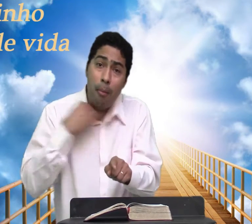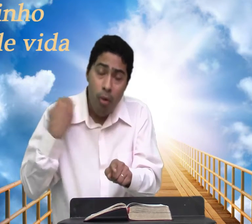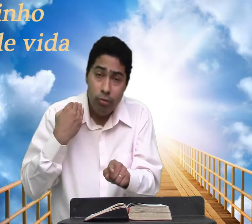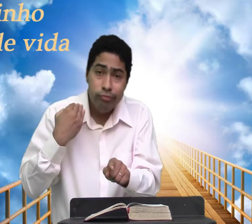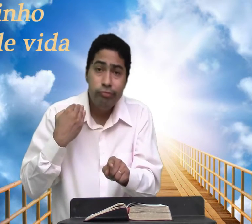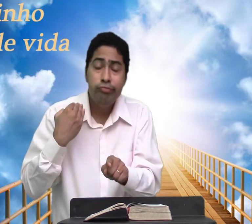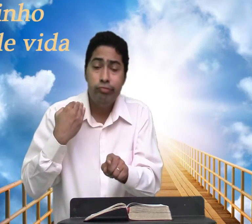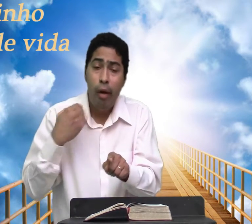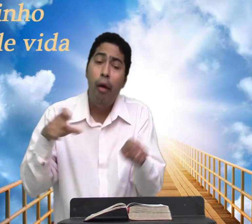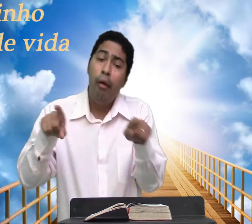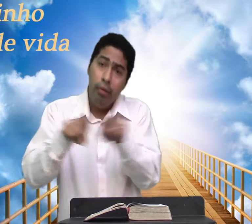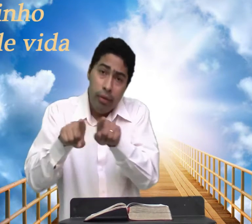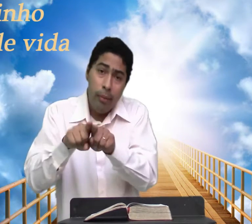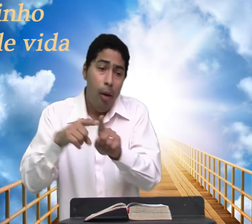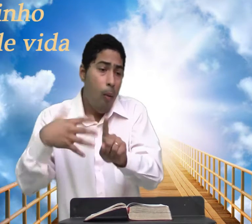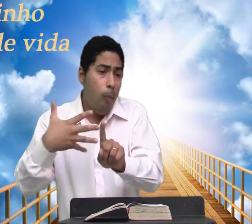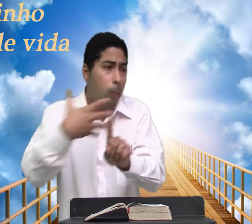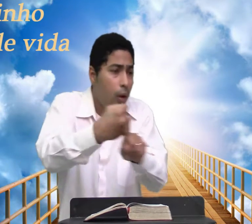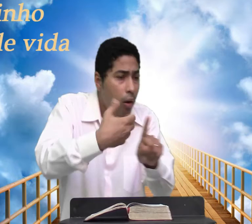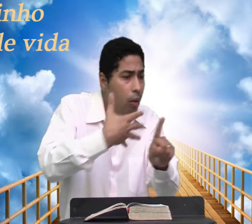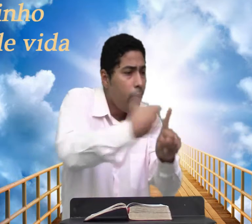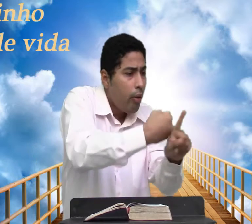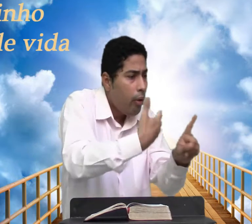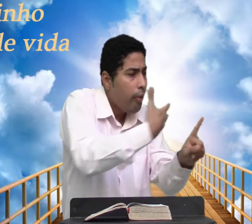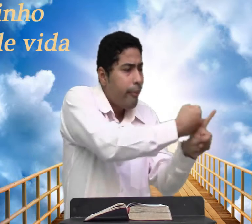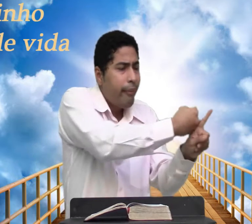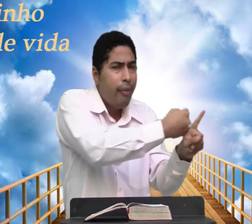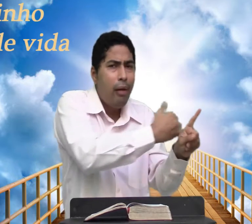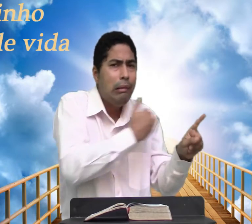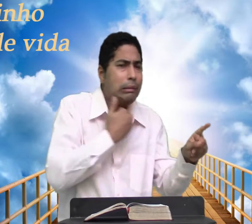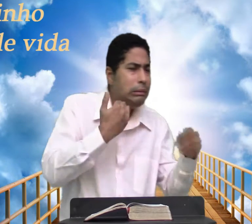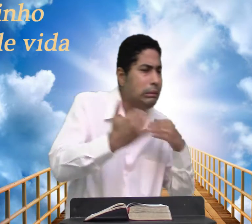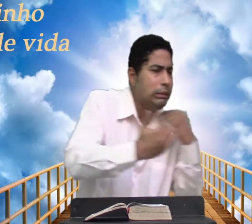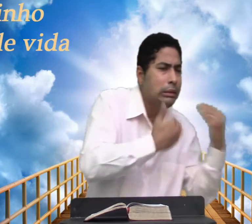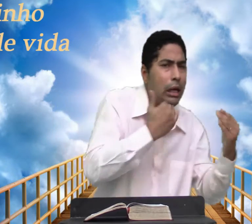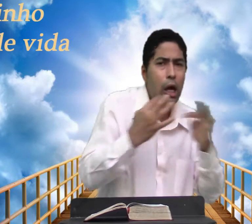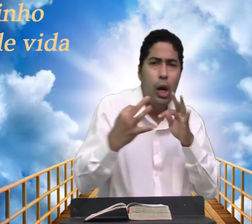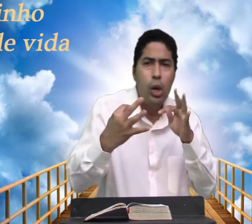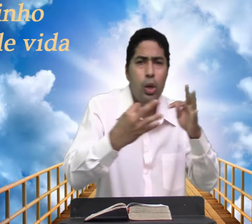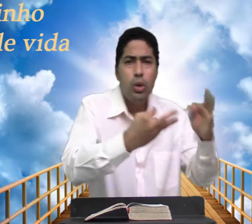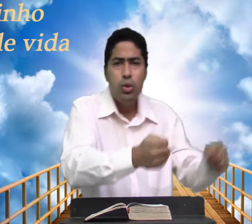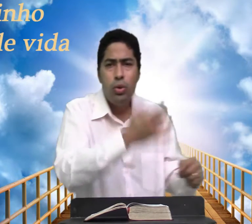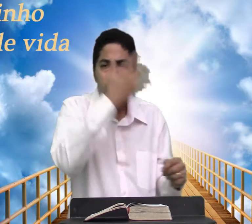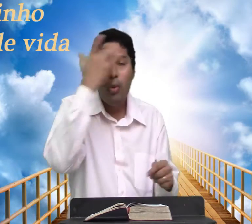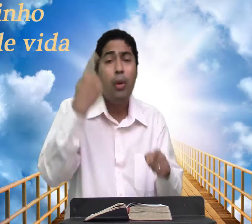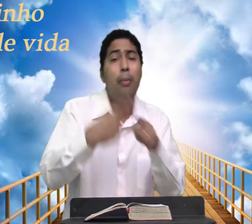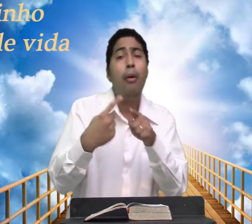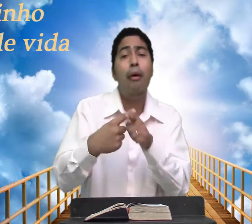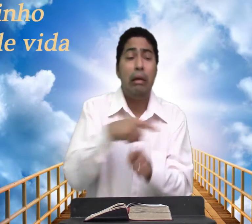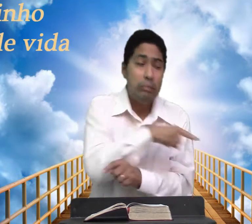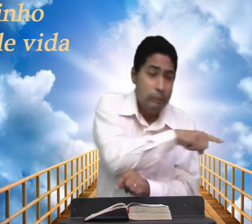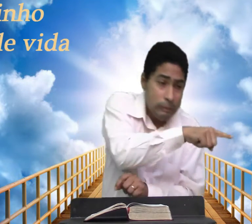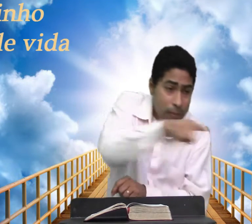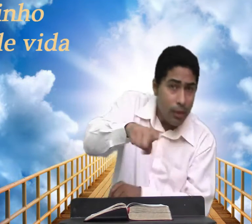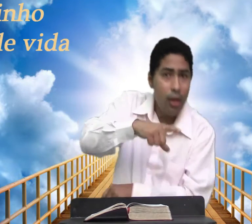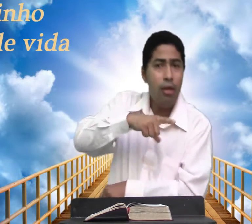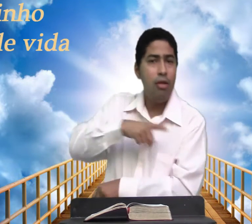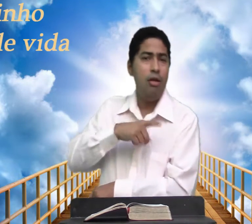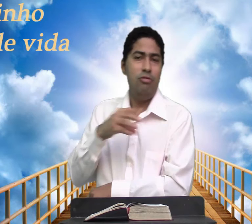pecado veio a morte, assim também a morte passou a toda a humanidade, porque